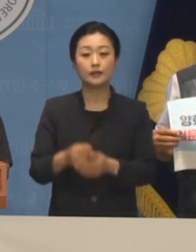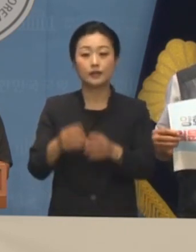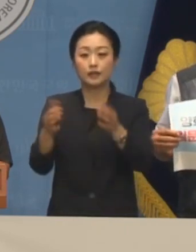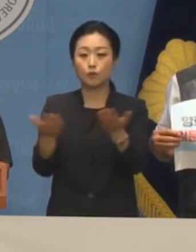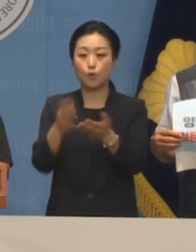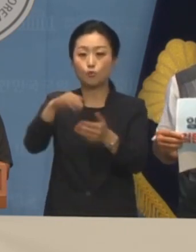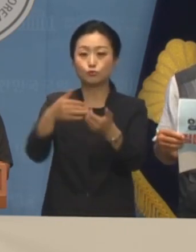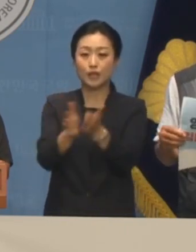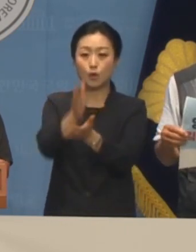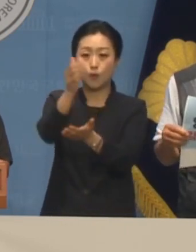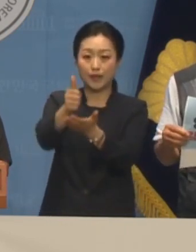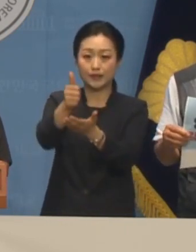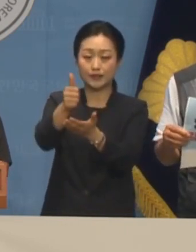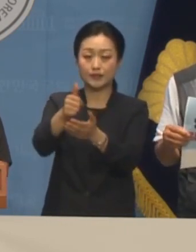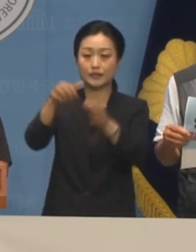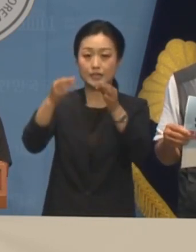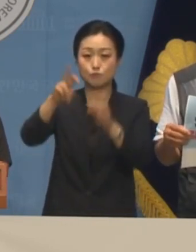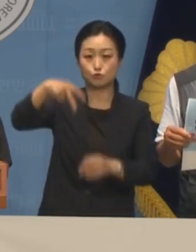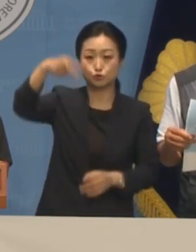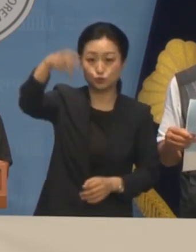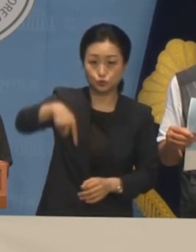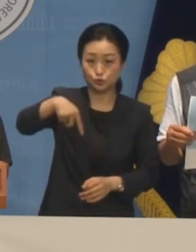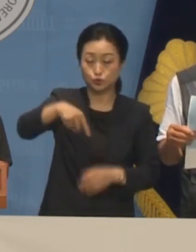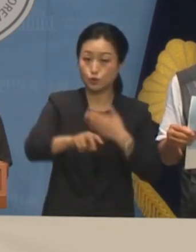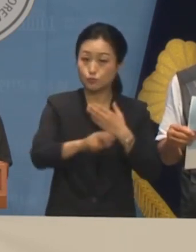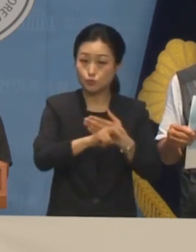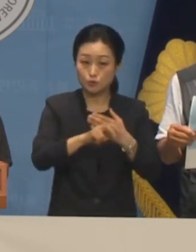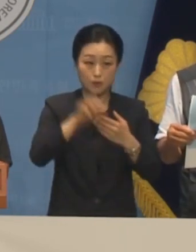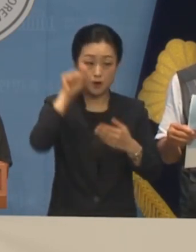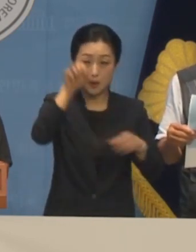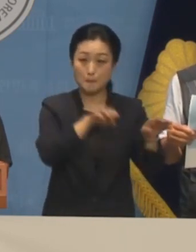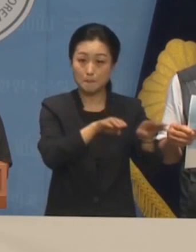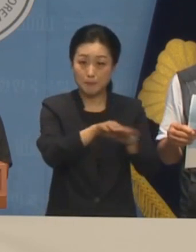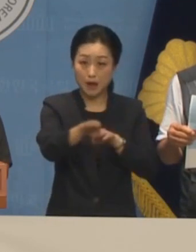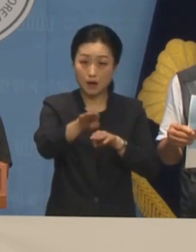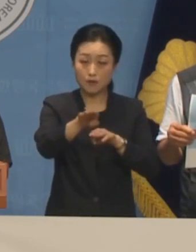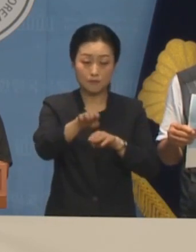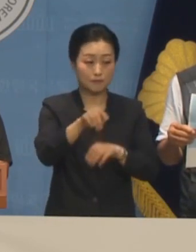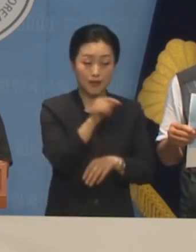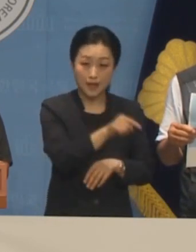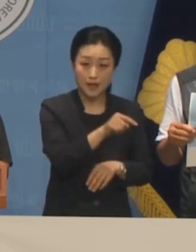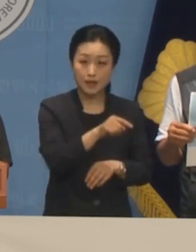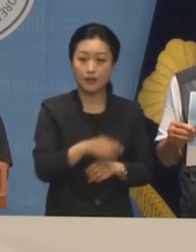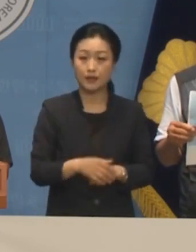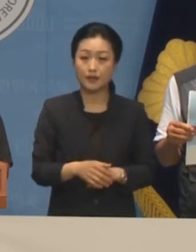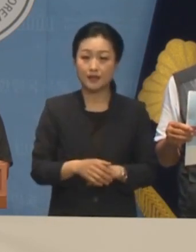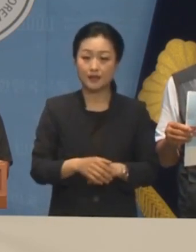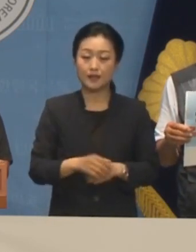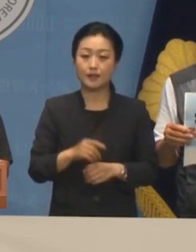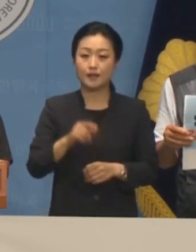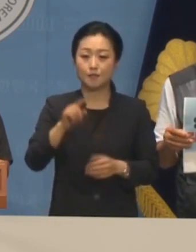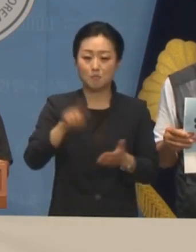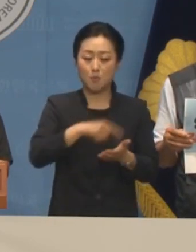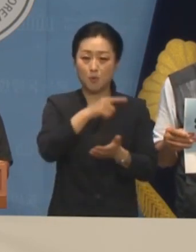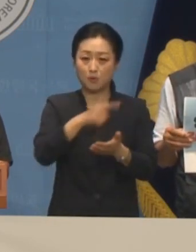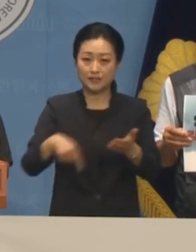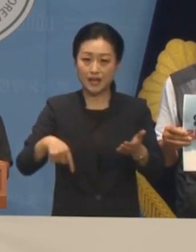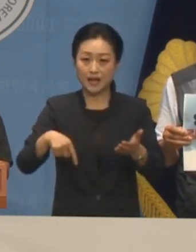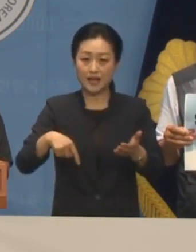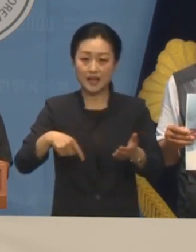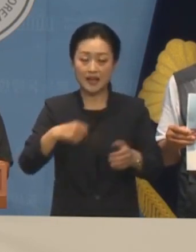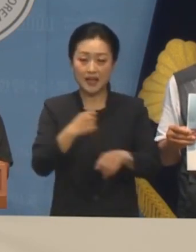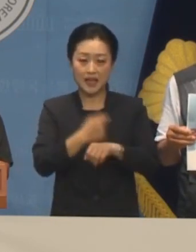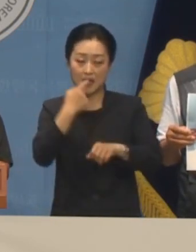한건 후보자님 불법 파업에는 손배 폭탄이 특효라는 그 말씀 화물